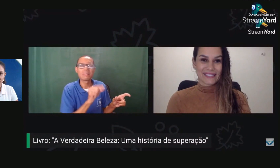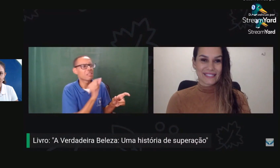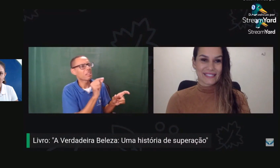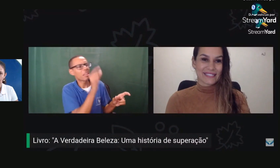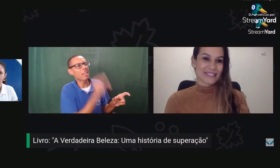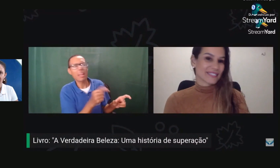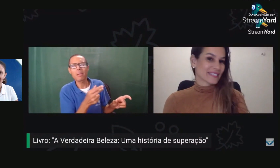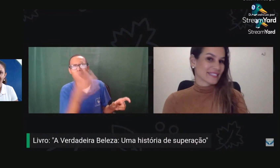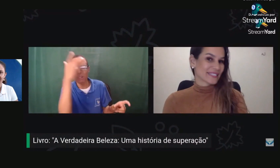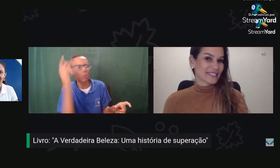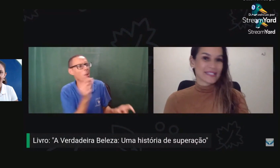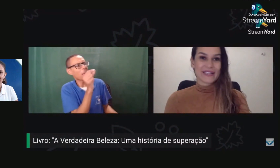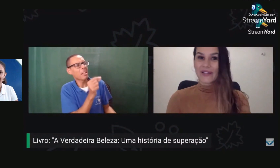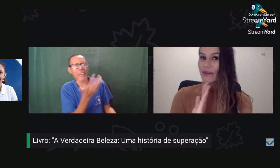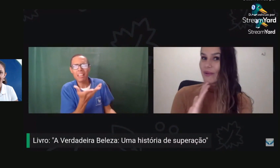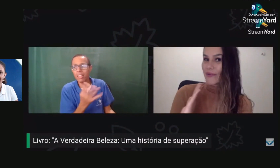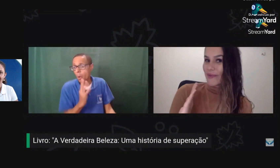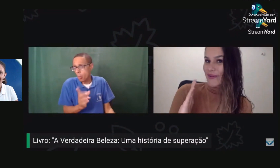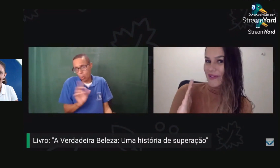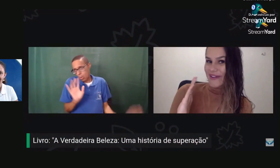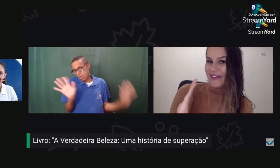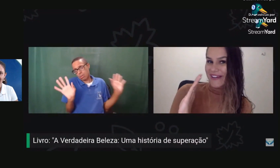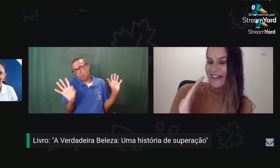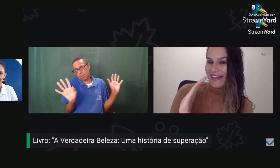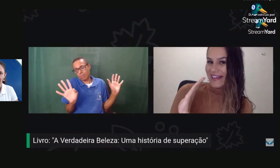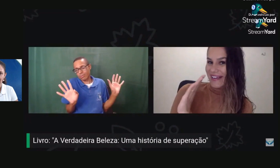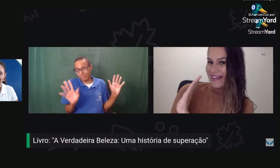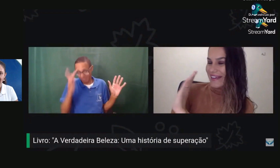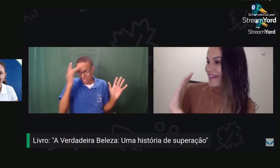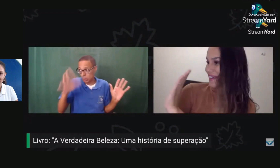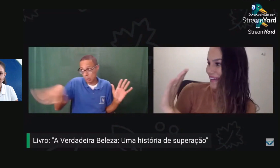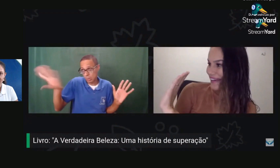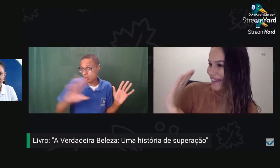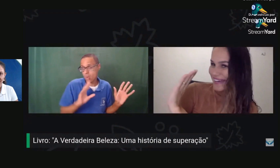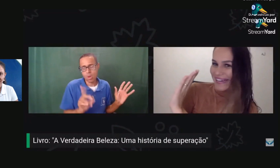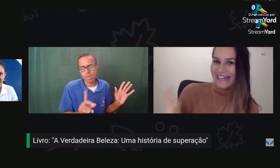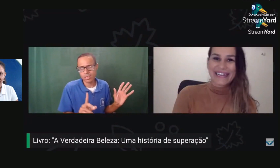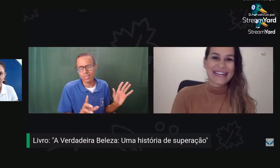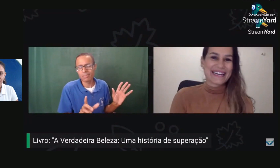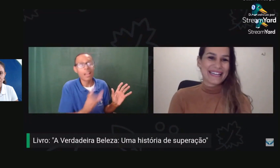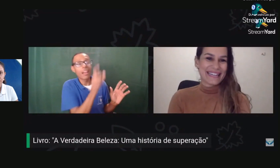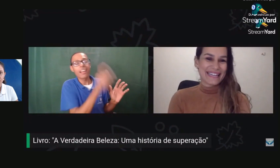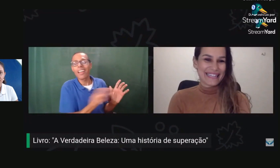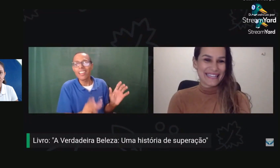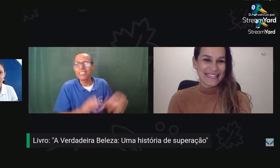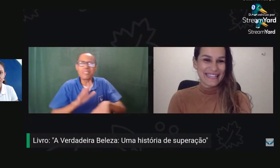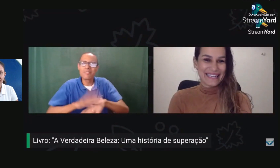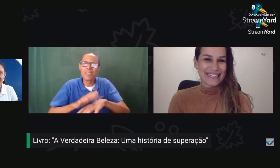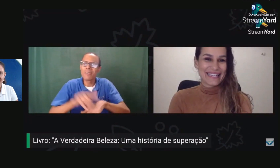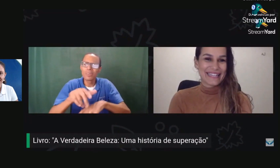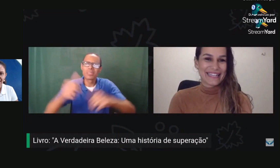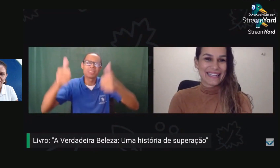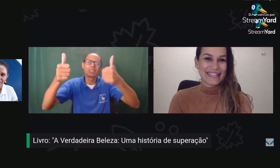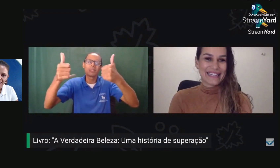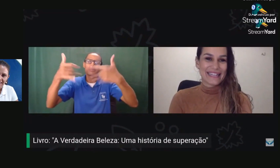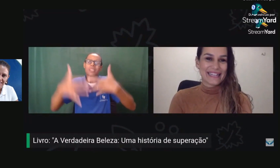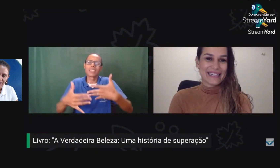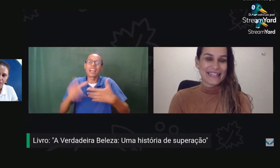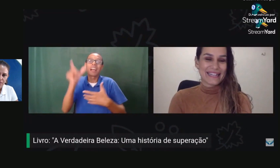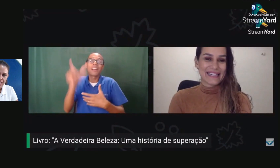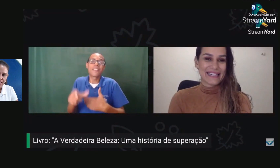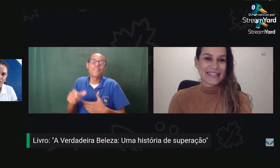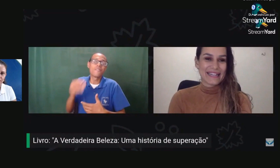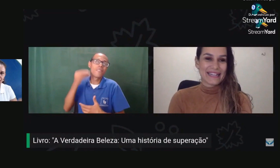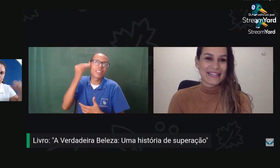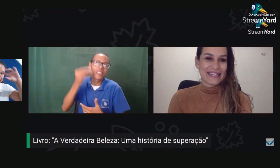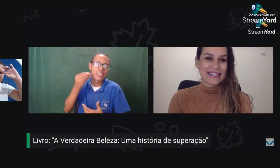Quem é essa pessoa? Quem é a Vanessa Vidal, certo? Muitas pessoas não conhecem quem é a Vanessa,